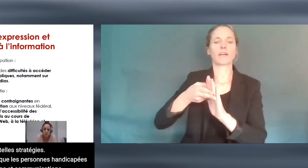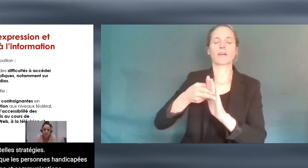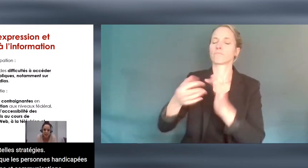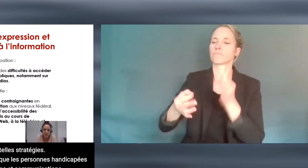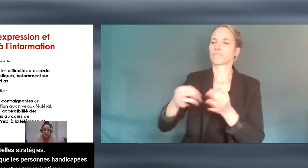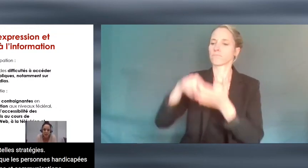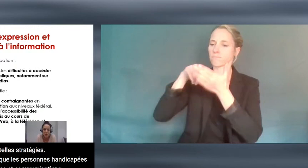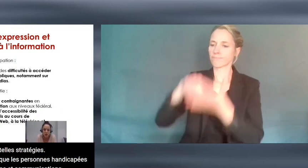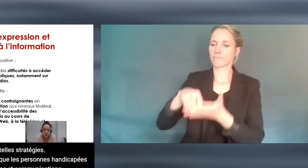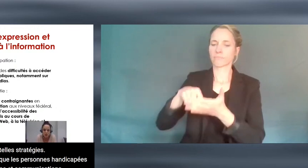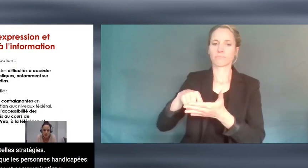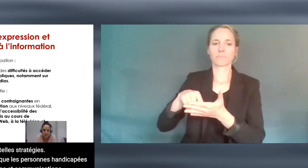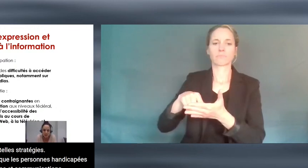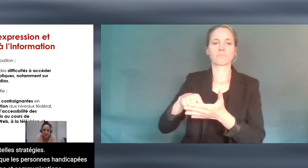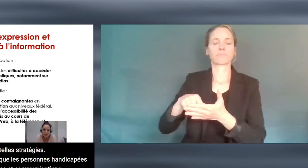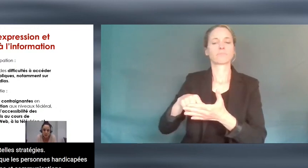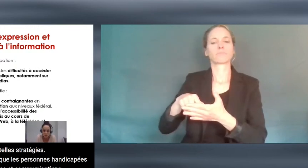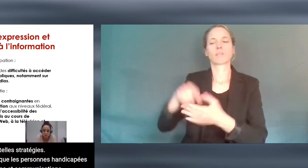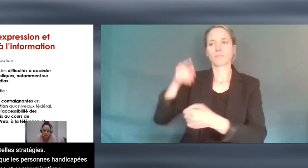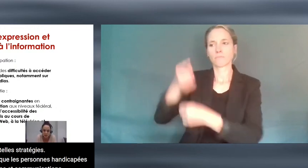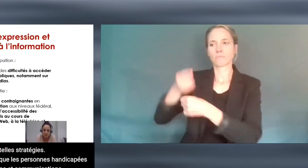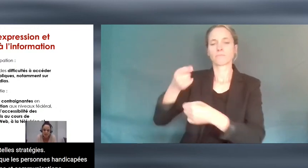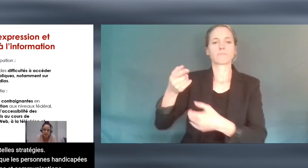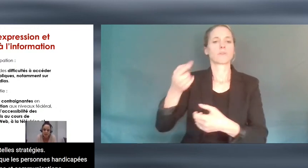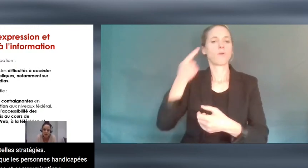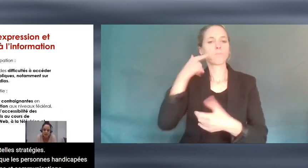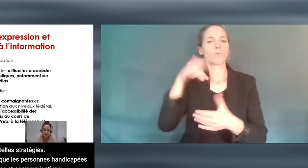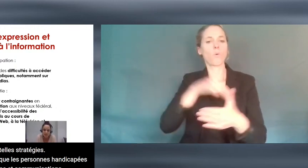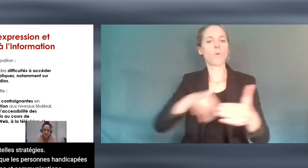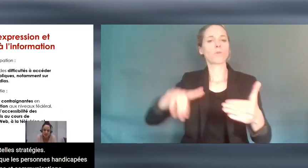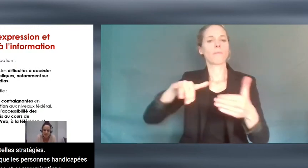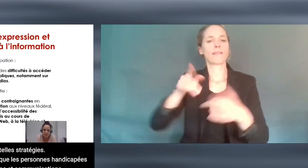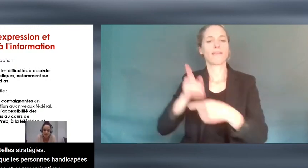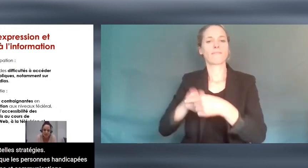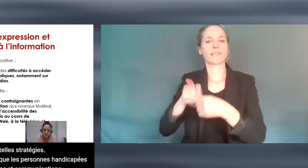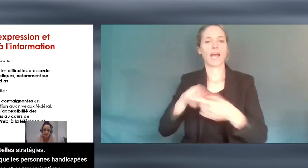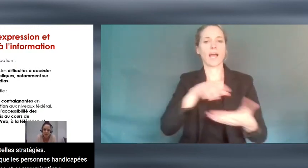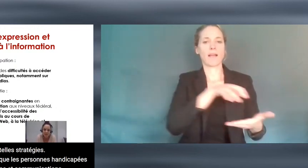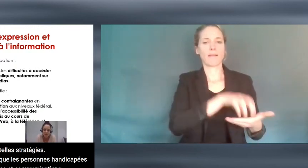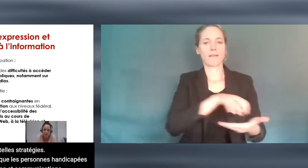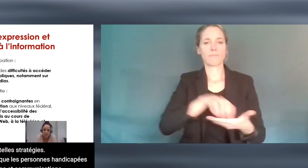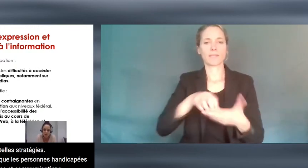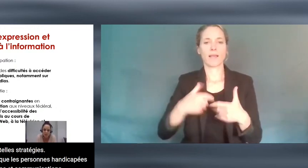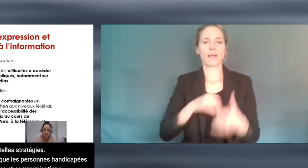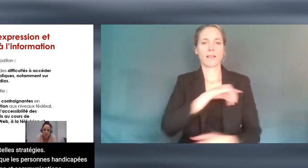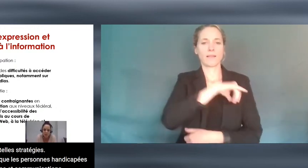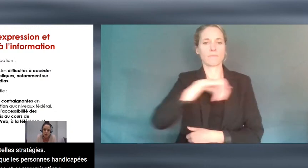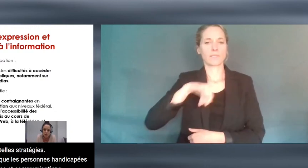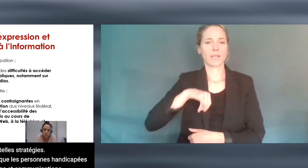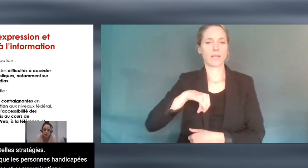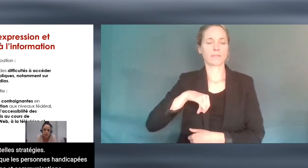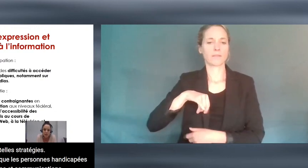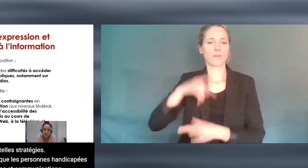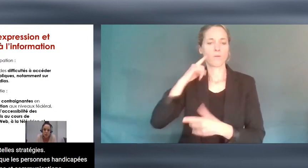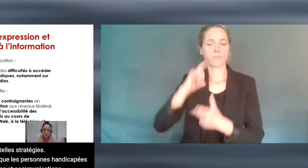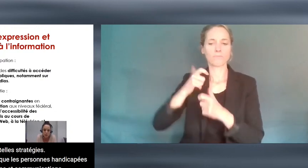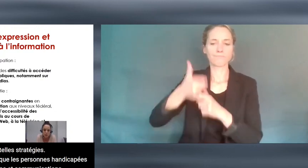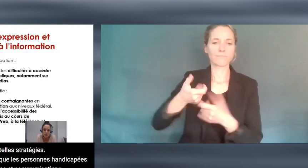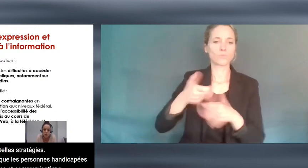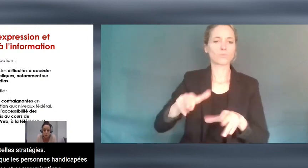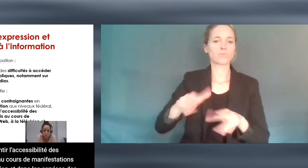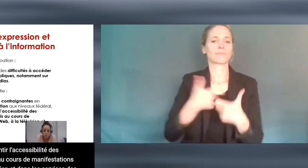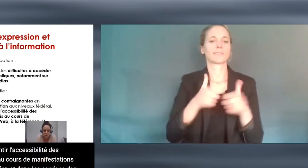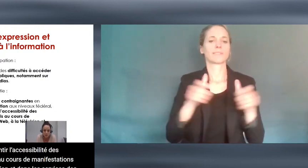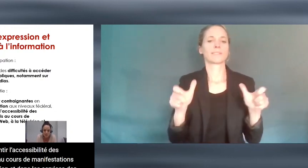niveau fédéral, cantonal et communal afin de garantir l'accessibilité des informations fournies au public, y